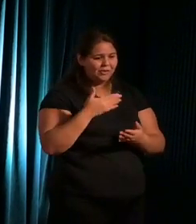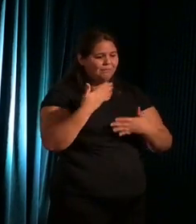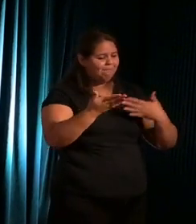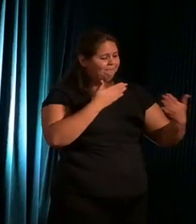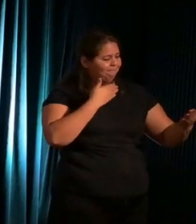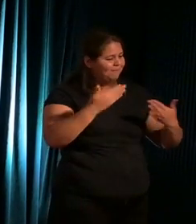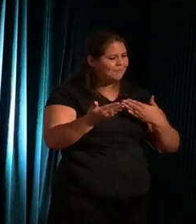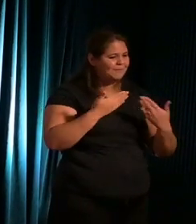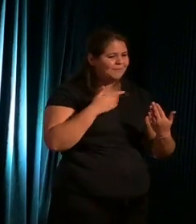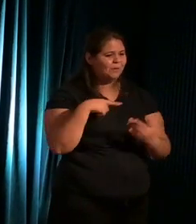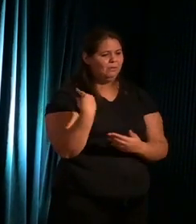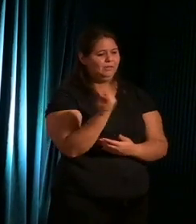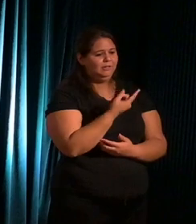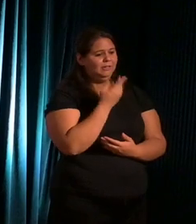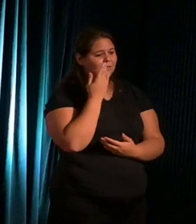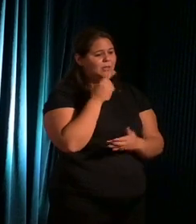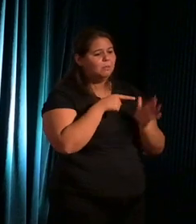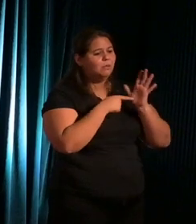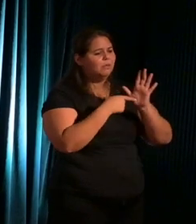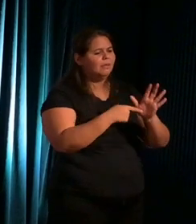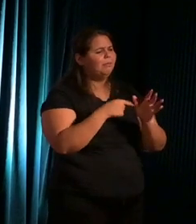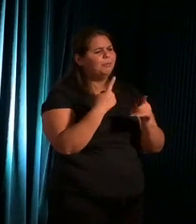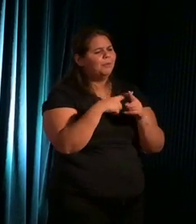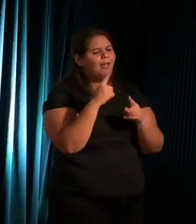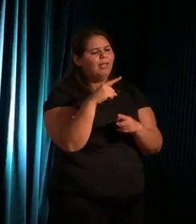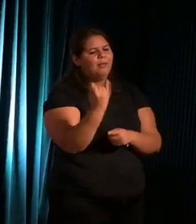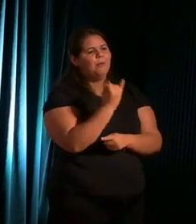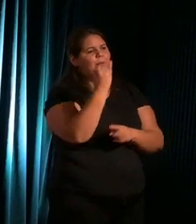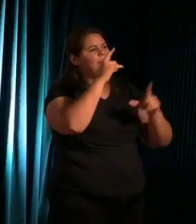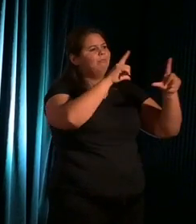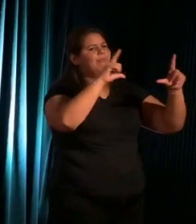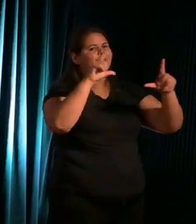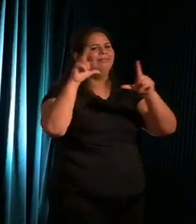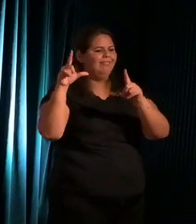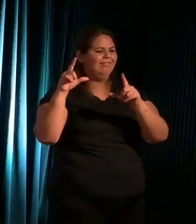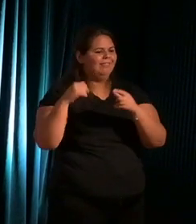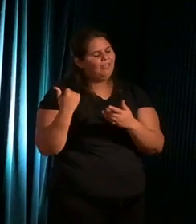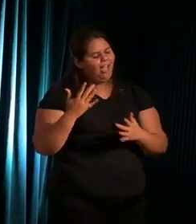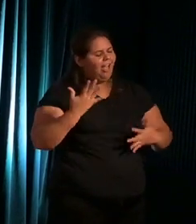acervo tão poderoso quanto esse que ele construiu. Alegria de